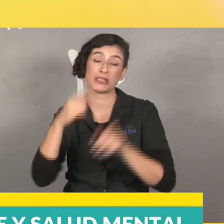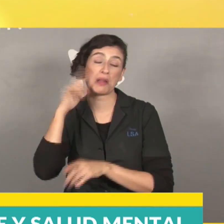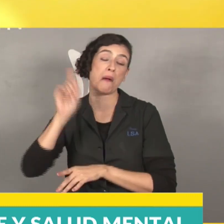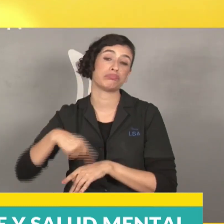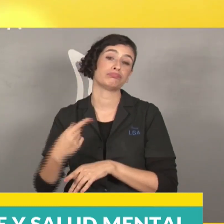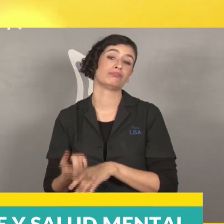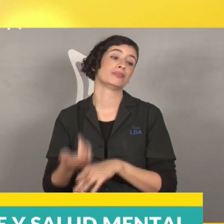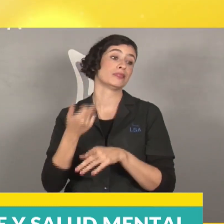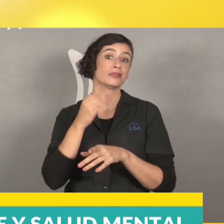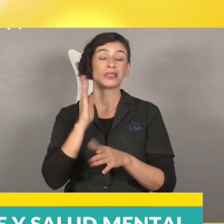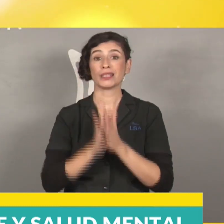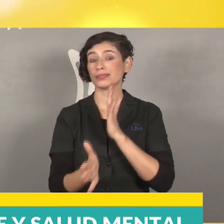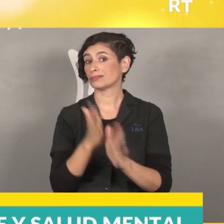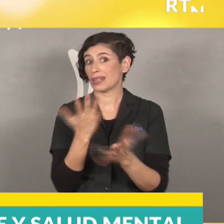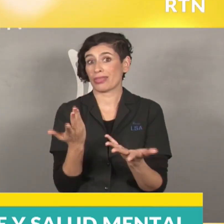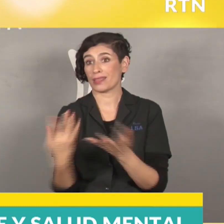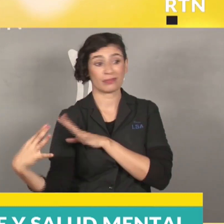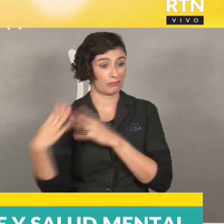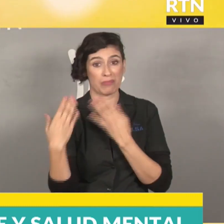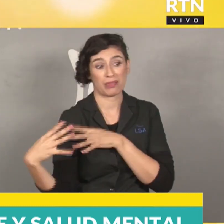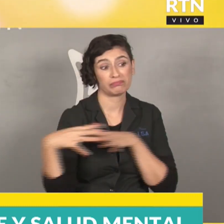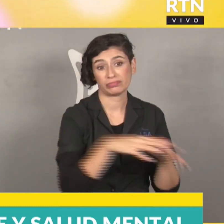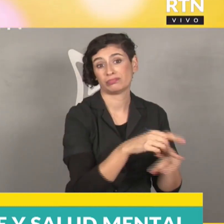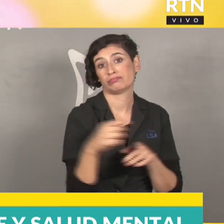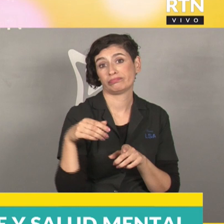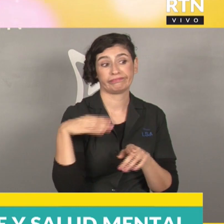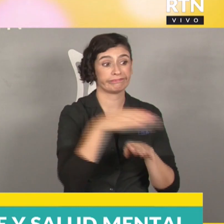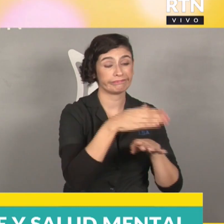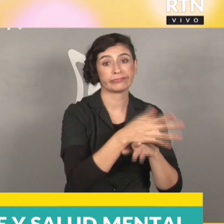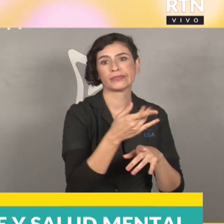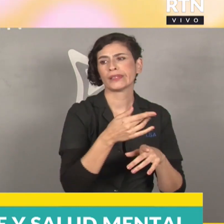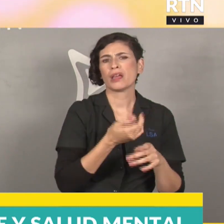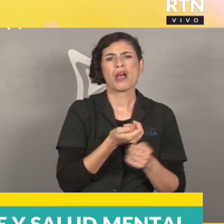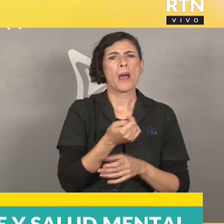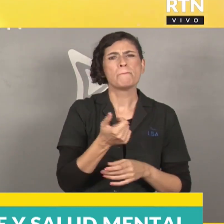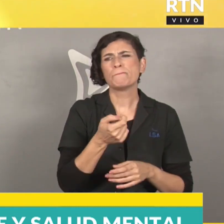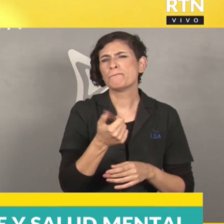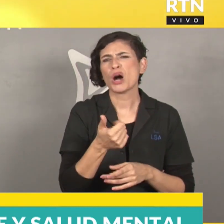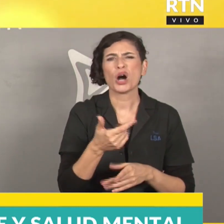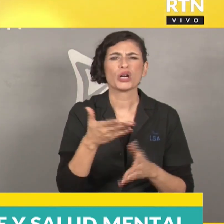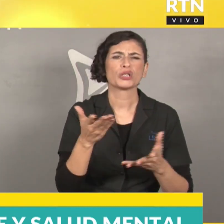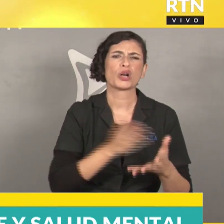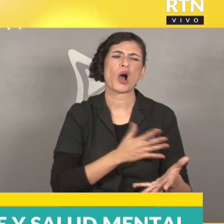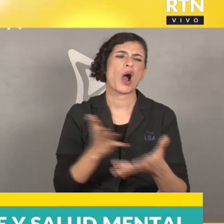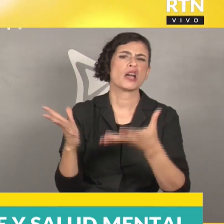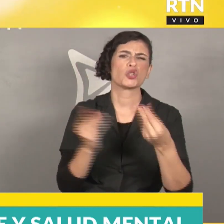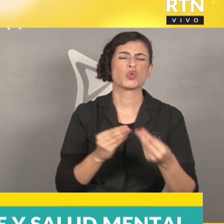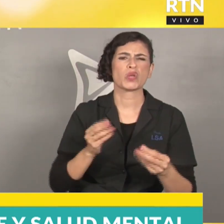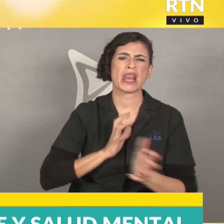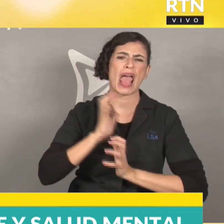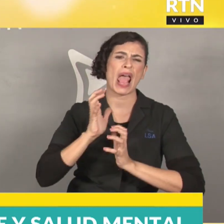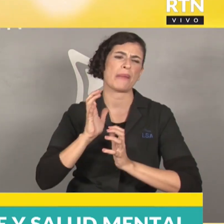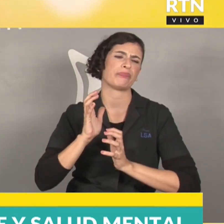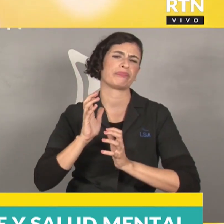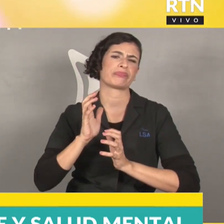ahí nuestro trabajo. Sí. Es autogestivo, es gratuito, no recibimos, pocas veces recibimos aportes tanto de empresas privadas o del